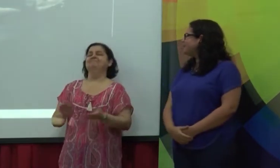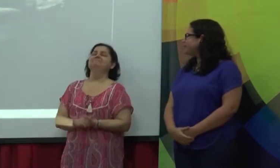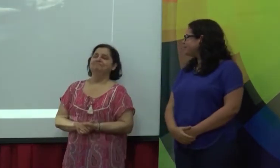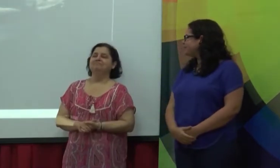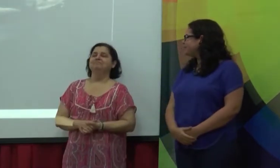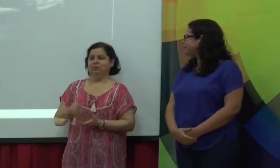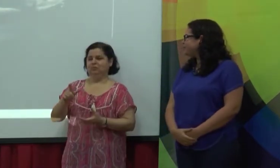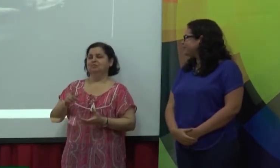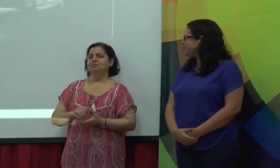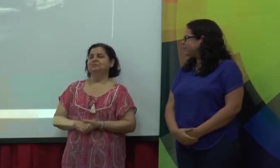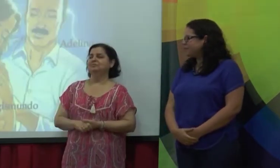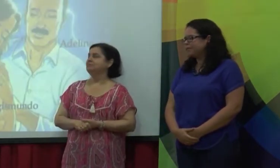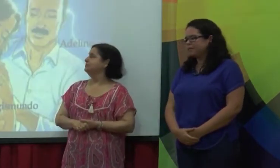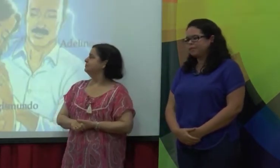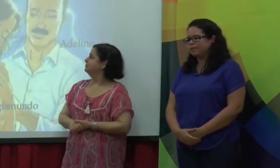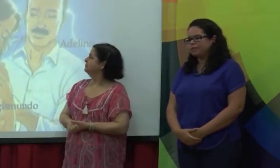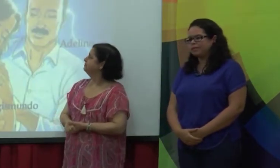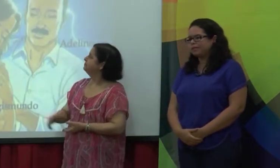continua.